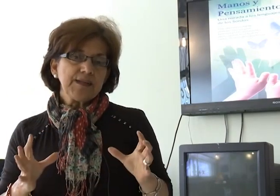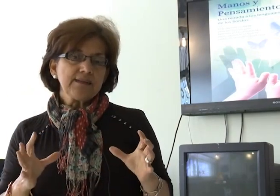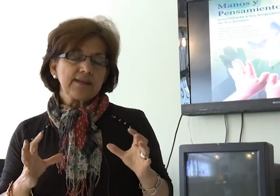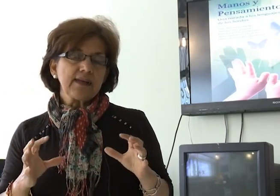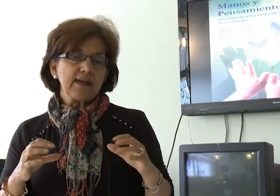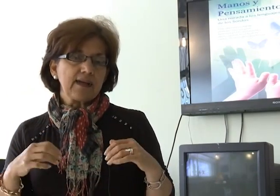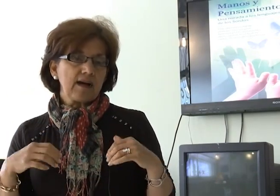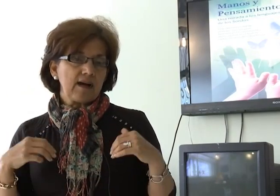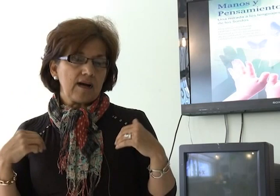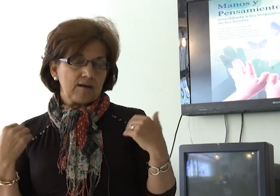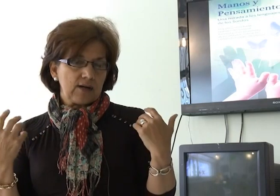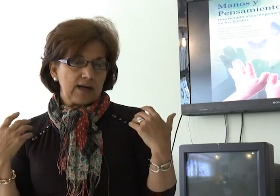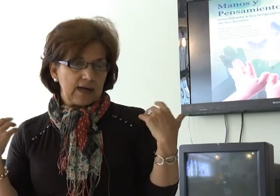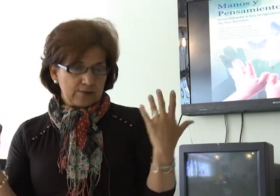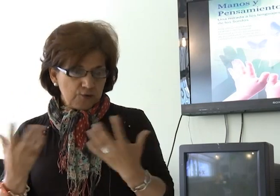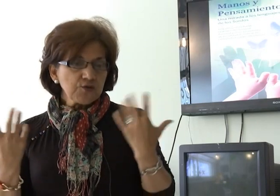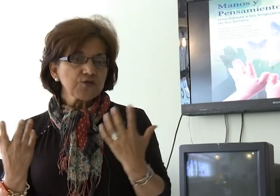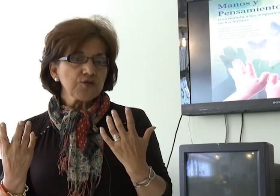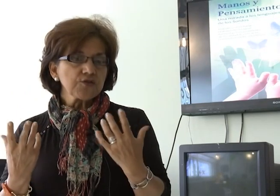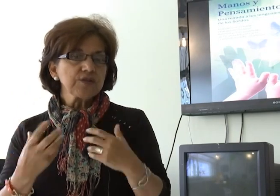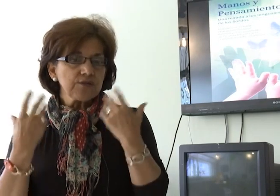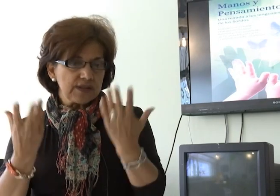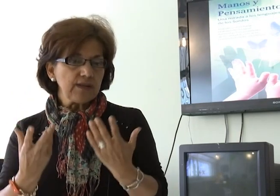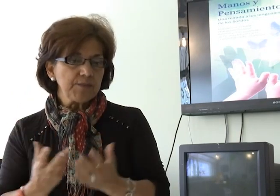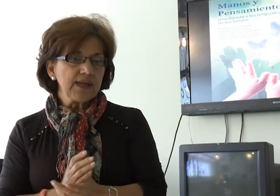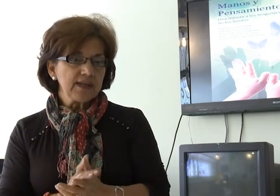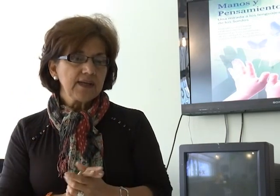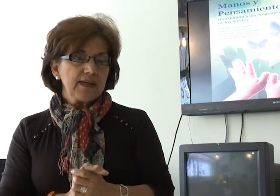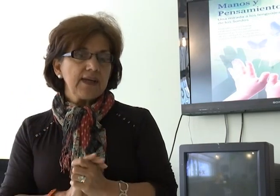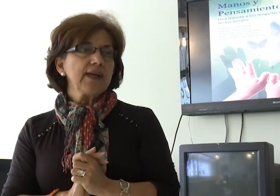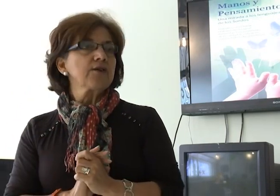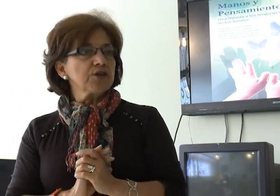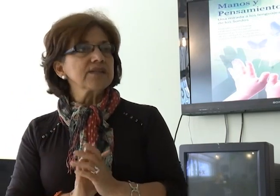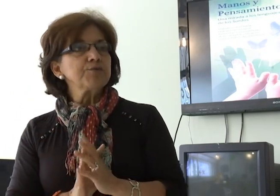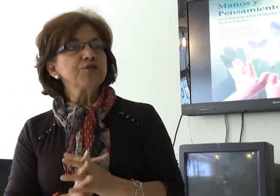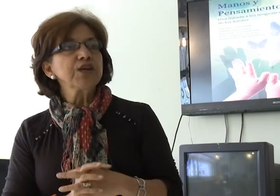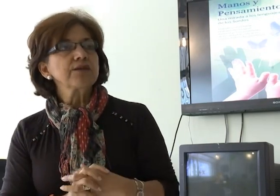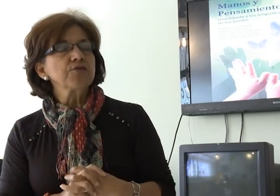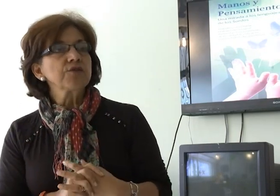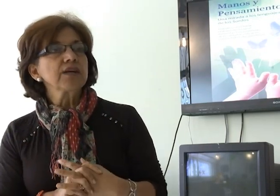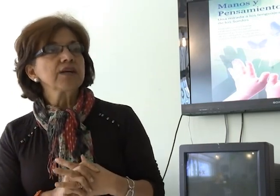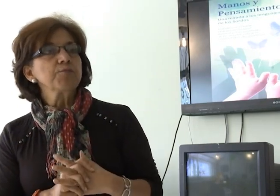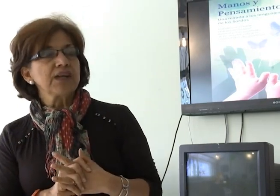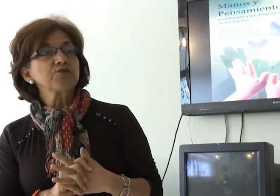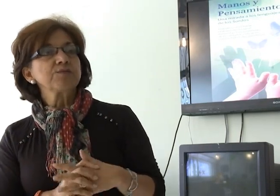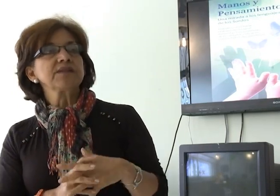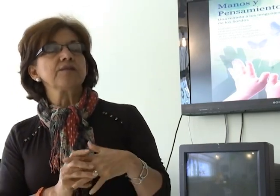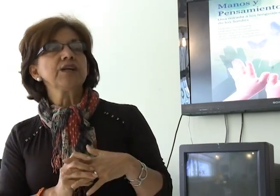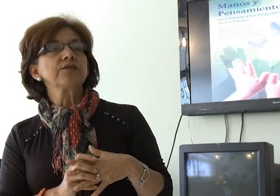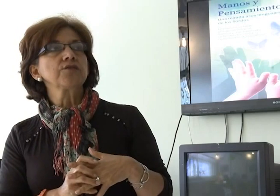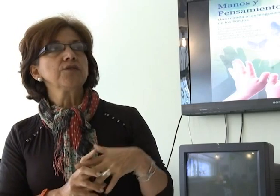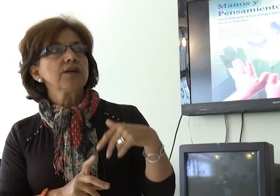internamente a todos nosotros, sino que también con este proyecto de Manos y Pensamiento,